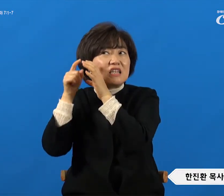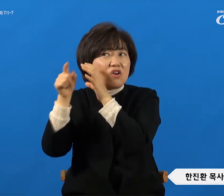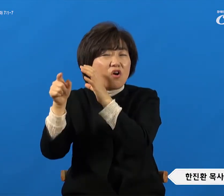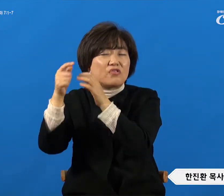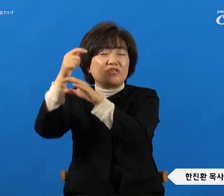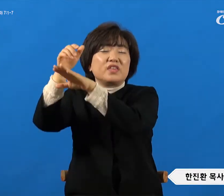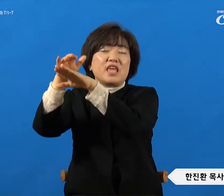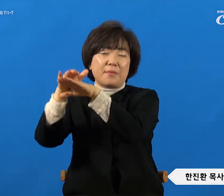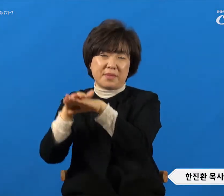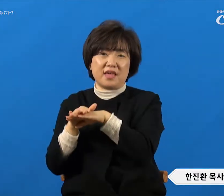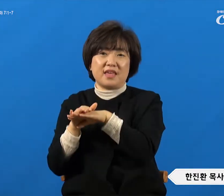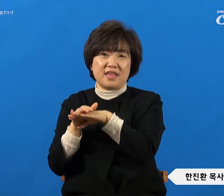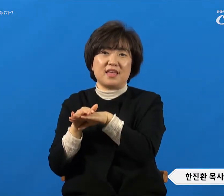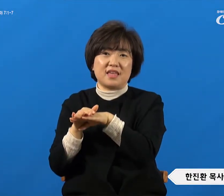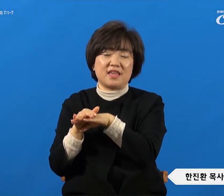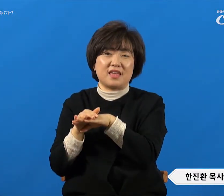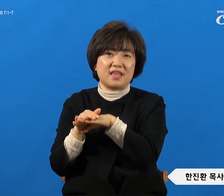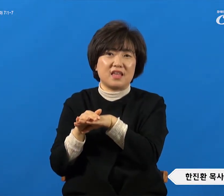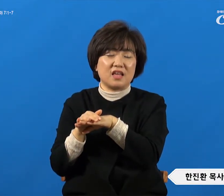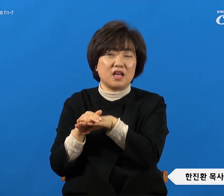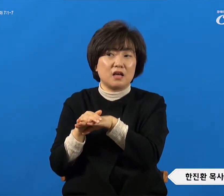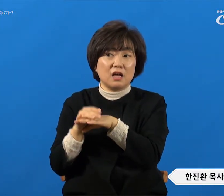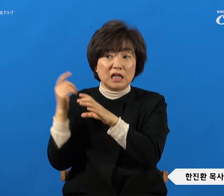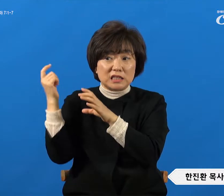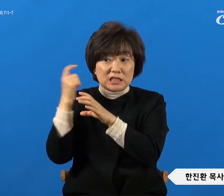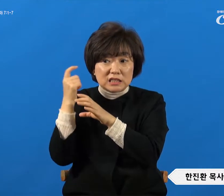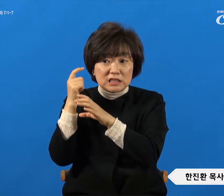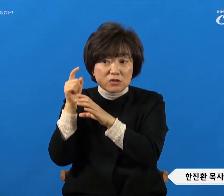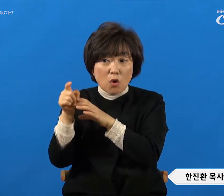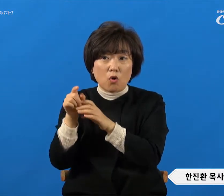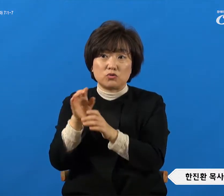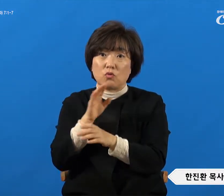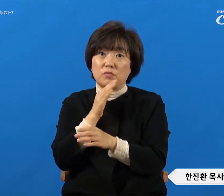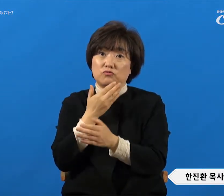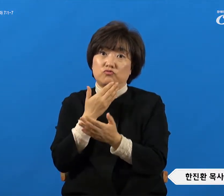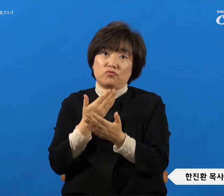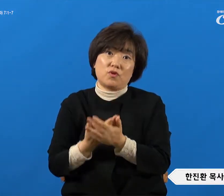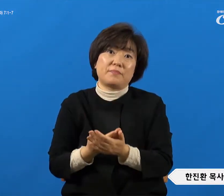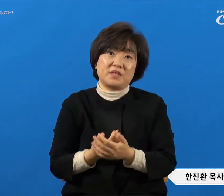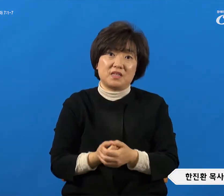것이 예배입니다. 여러분, 듣는 것이 얼마나 중요합니까?